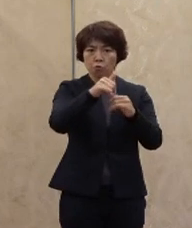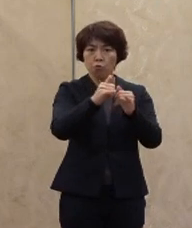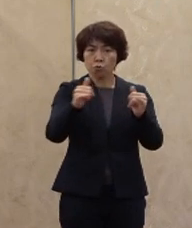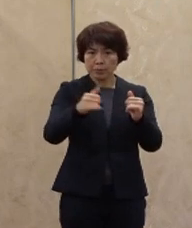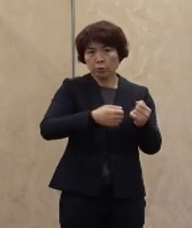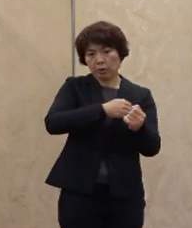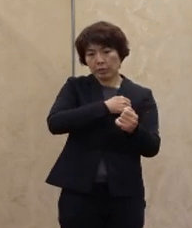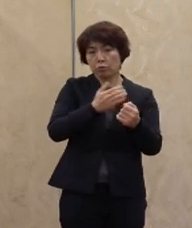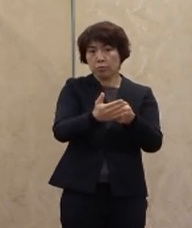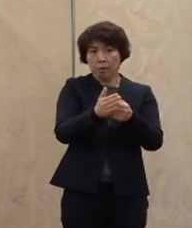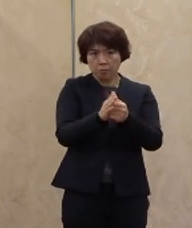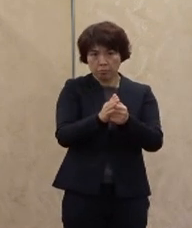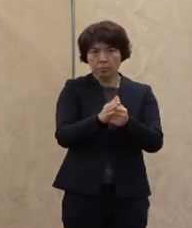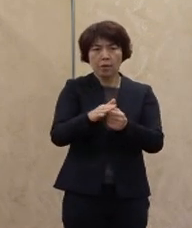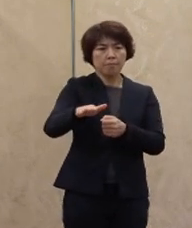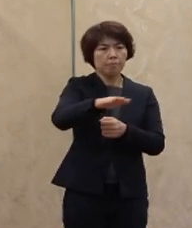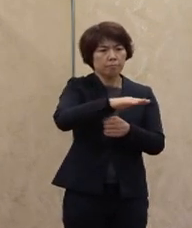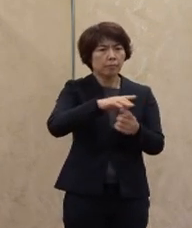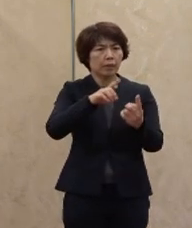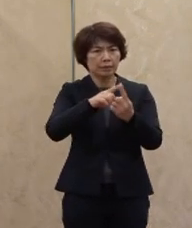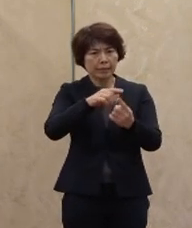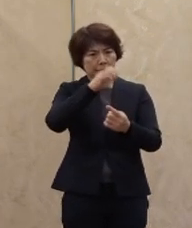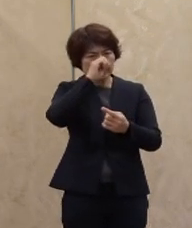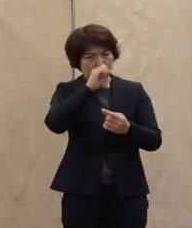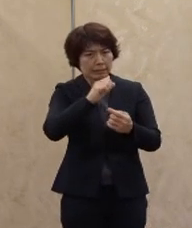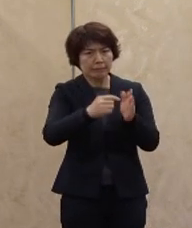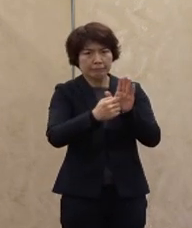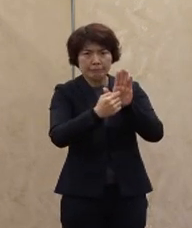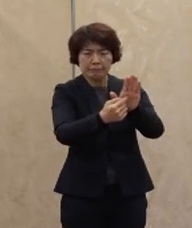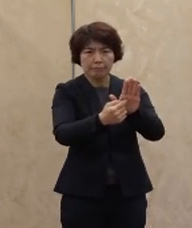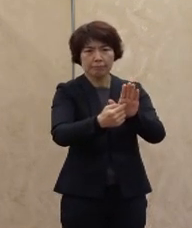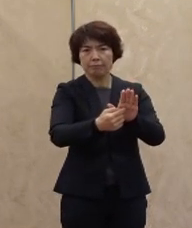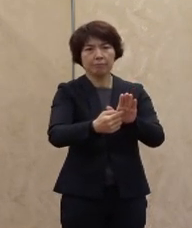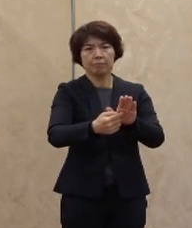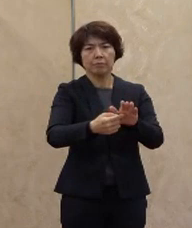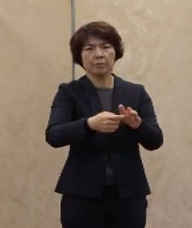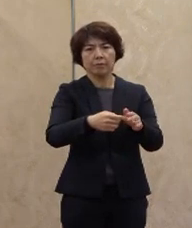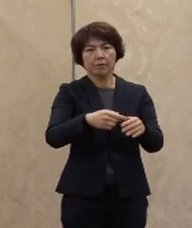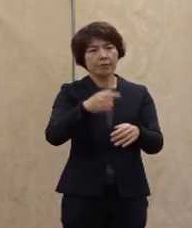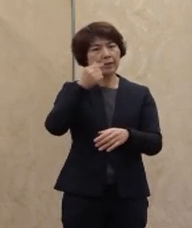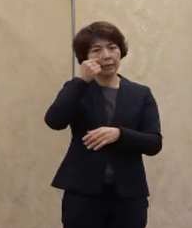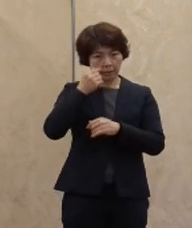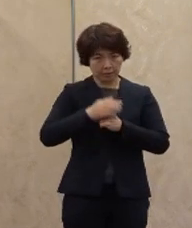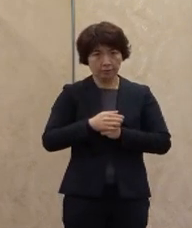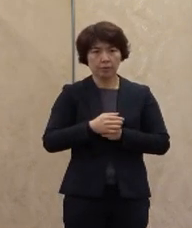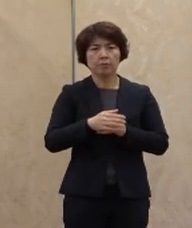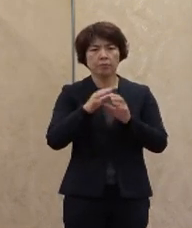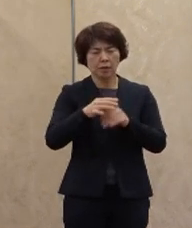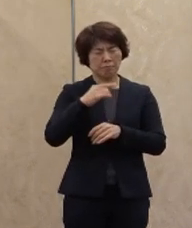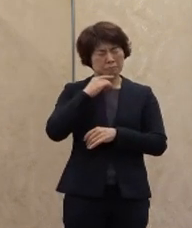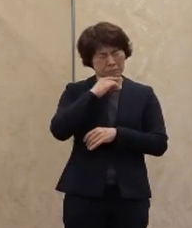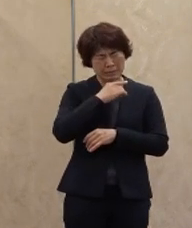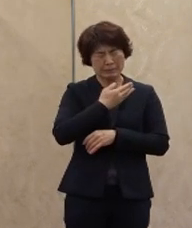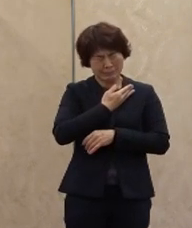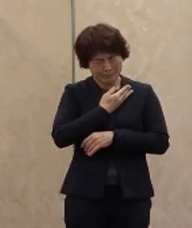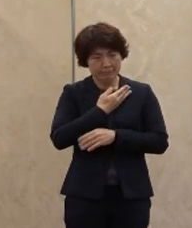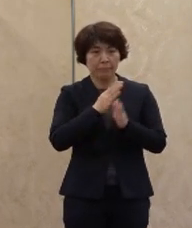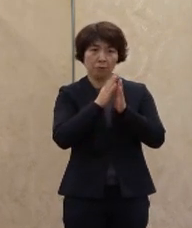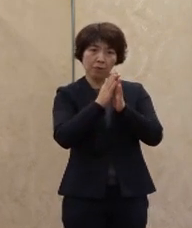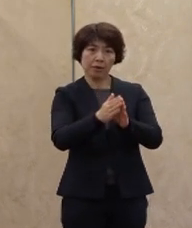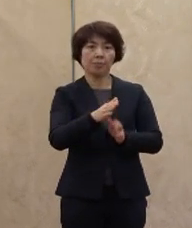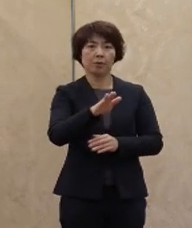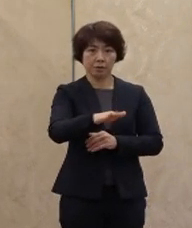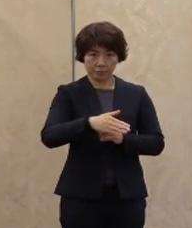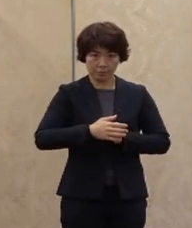し、もう全員にいい顔できる、いい顔できるわけではもうないので、そういった意味ではちょっと無理なお願いもやっぱりしなきゃいけない場面で出てきます